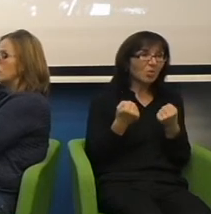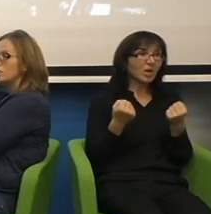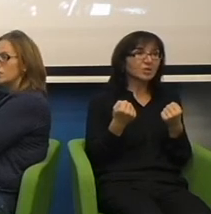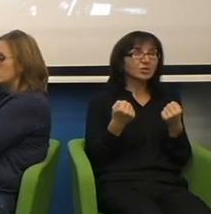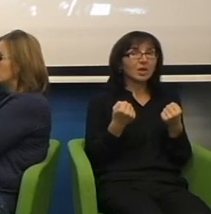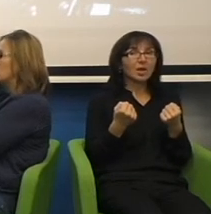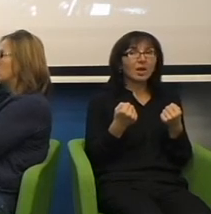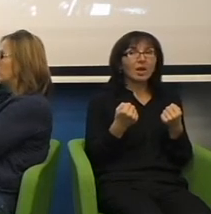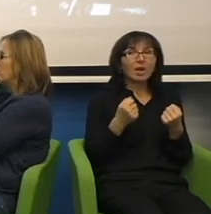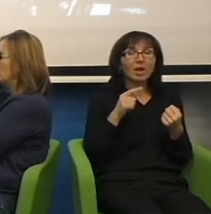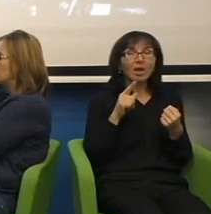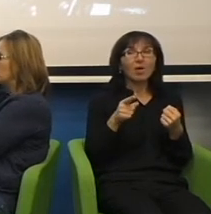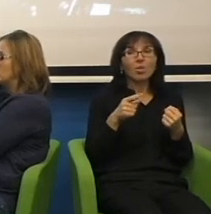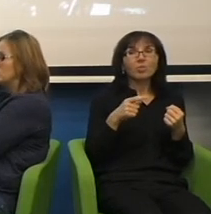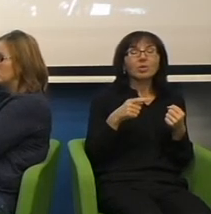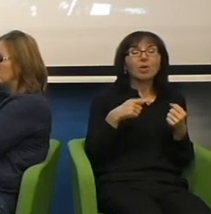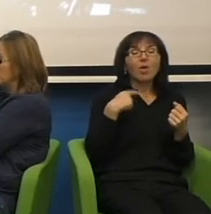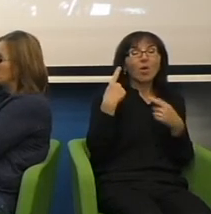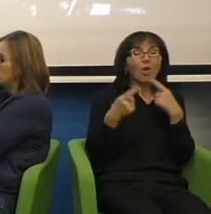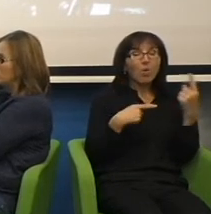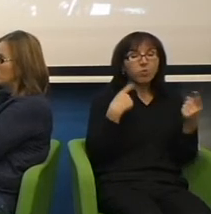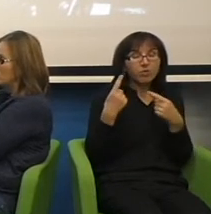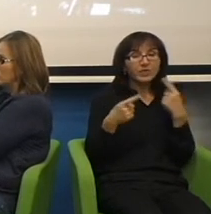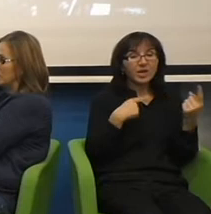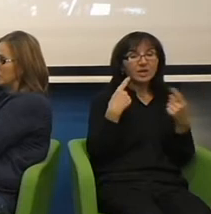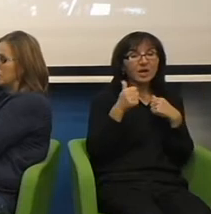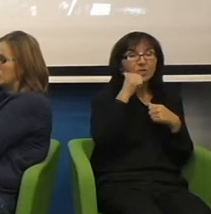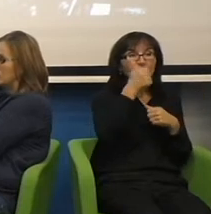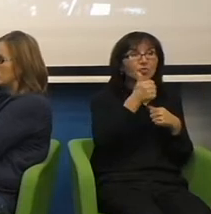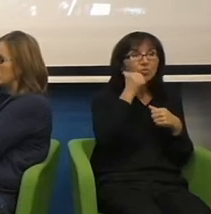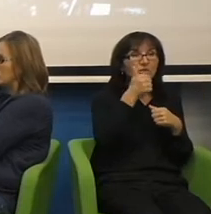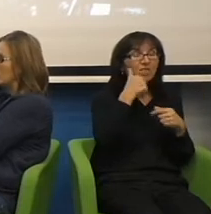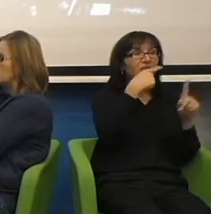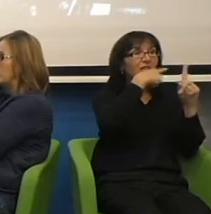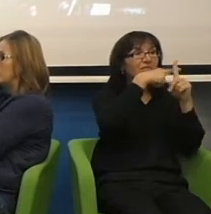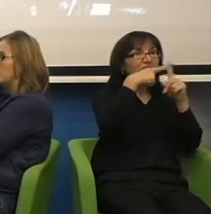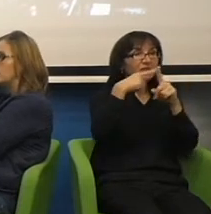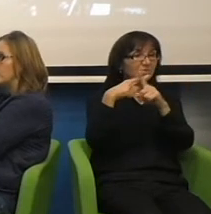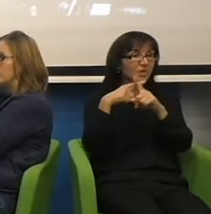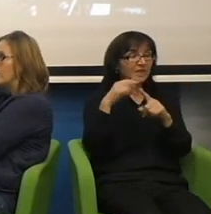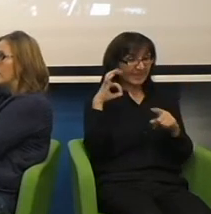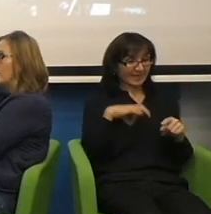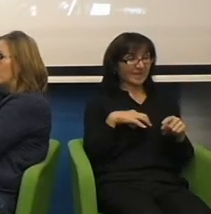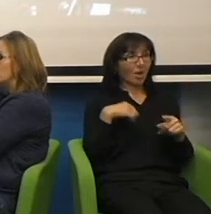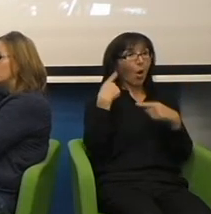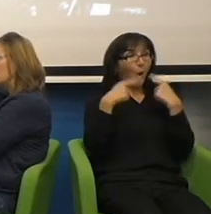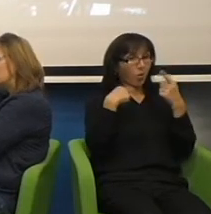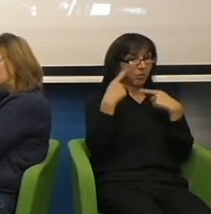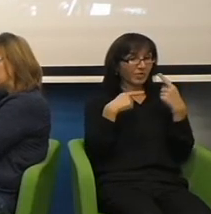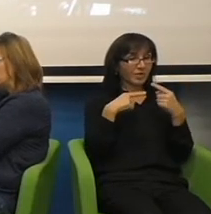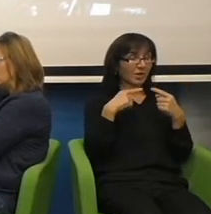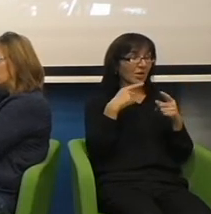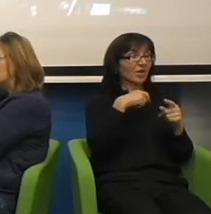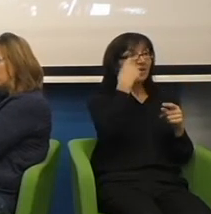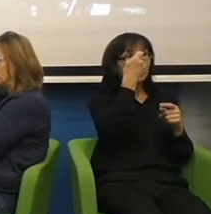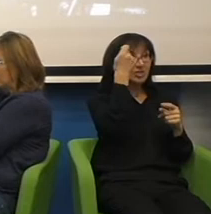Takie wzruszające jest też to, że ona opowiada o tym, że jeździ codziennie, bo rzeczywiście jeździła codziennie na cmentarz i o tym też to Janusz pamięta i opowiada. A ona nie tylko jeździ